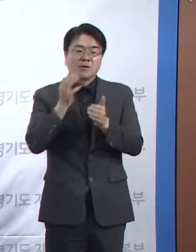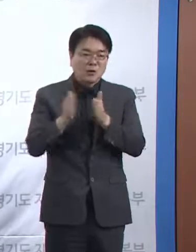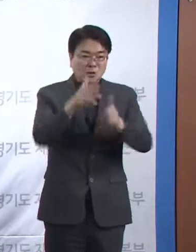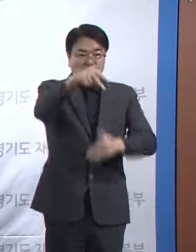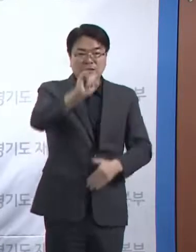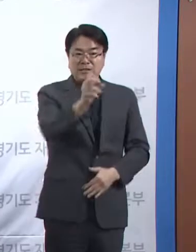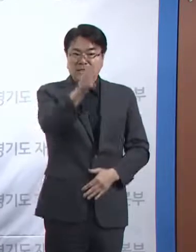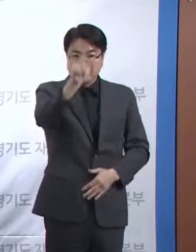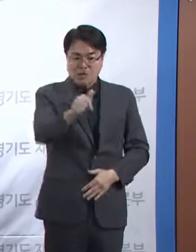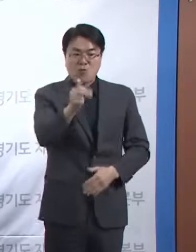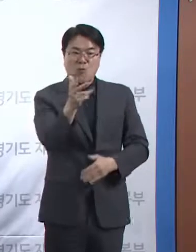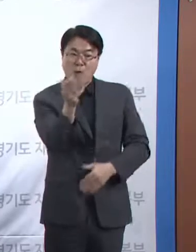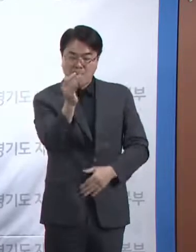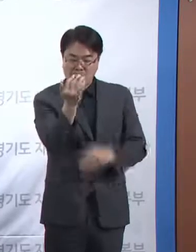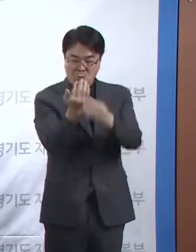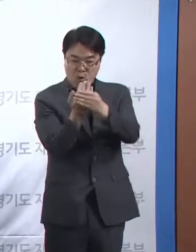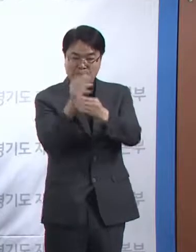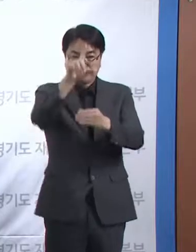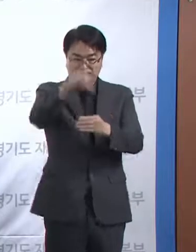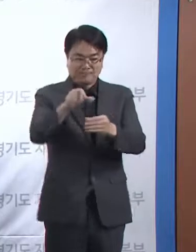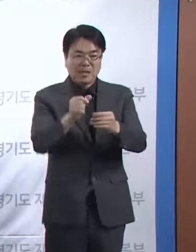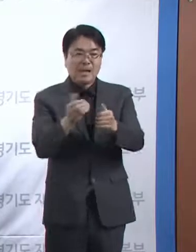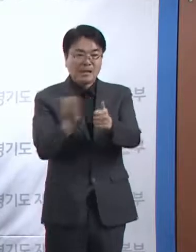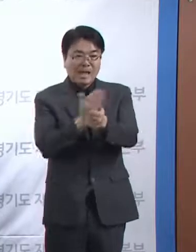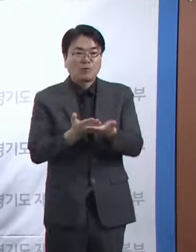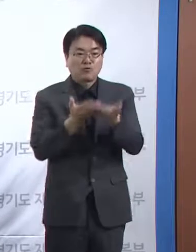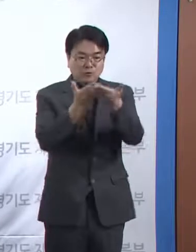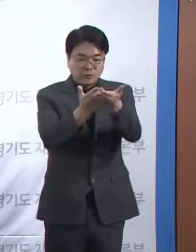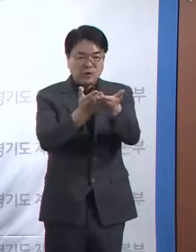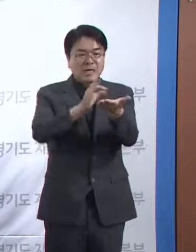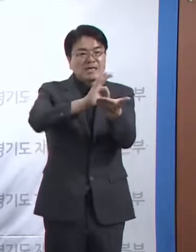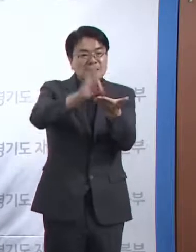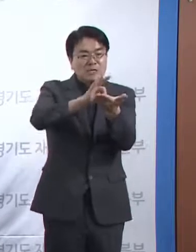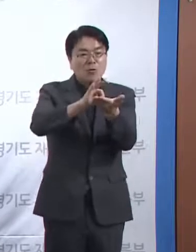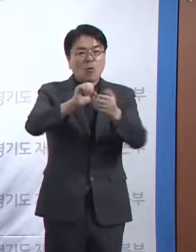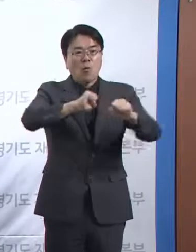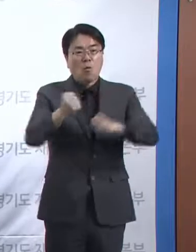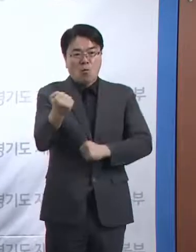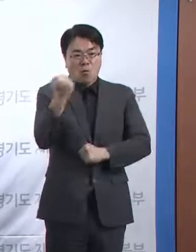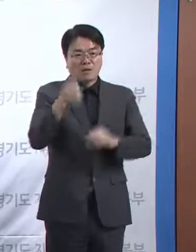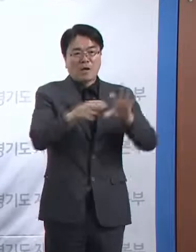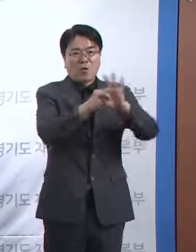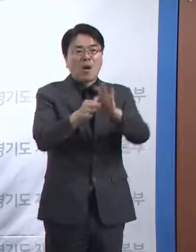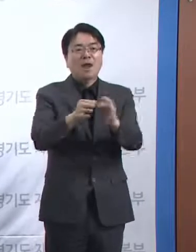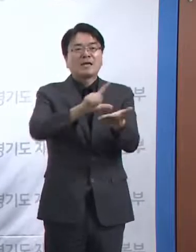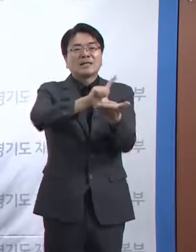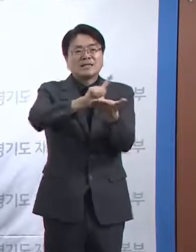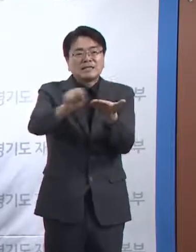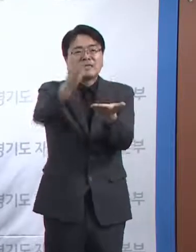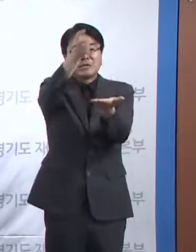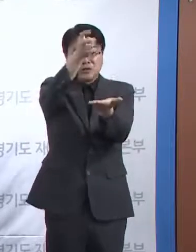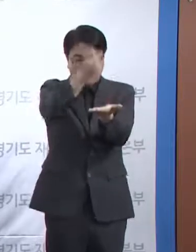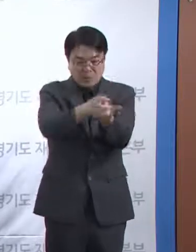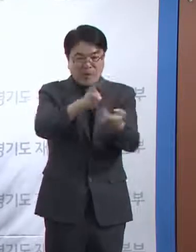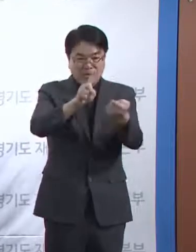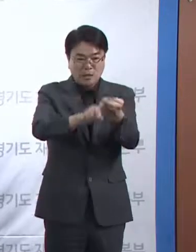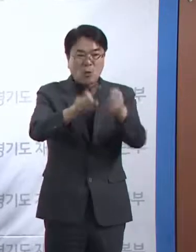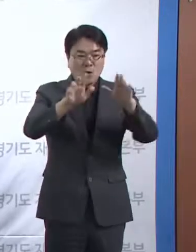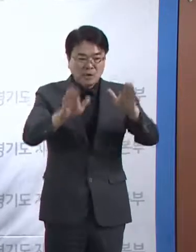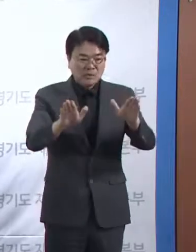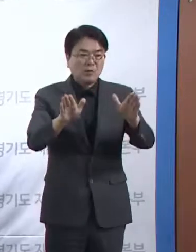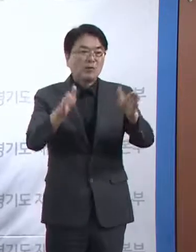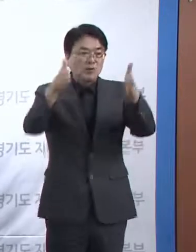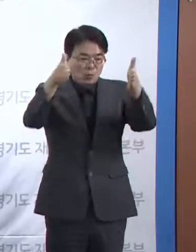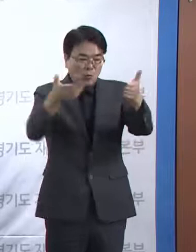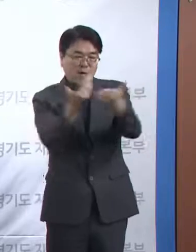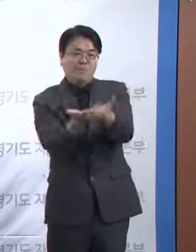되는 경기도 지역화폐의 보급 및 이용 활성화에 관한 조례도 이번 회기 내에 개정하여